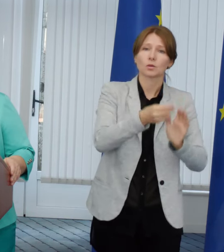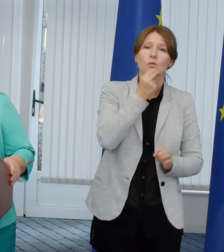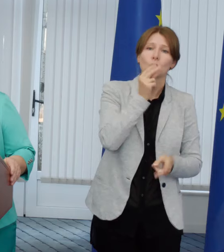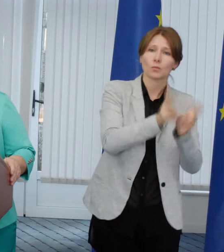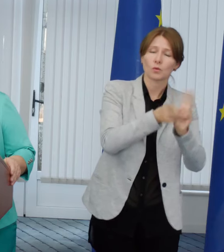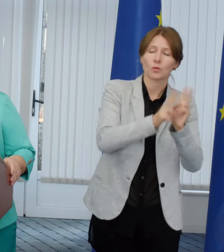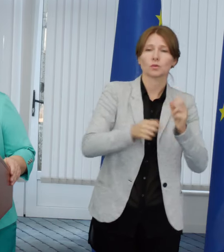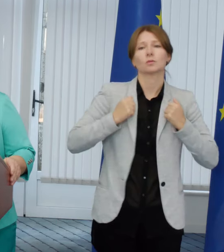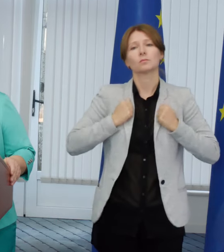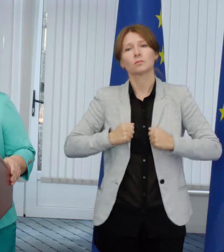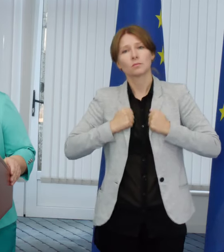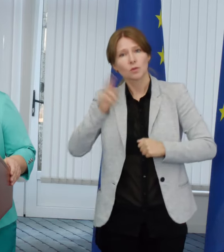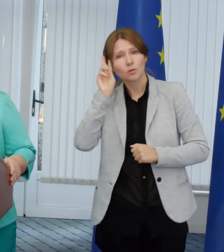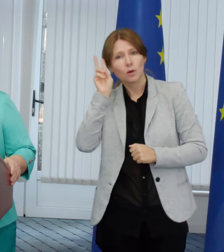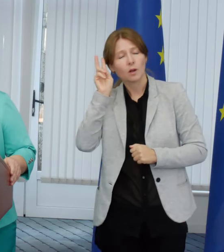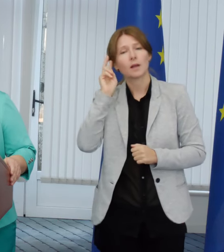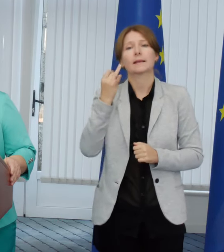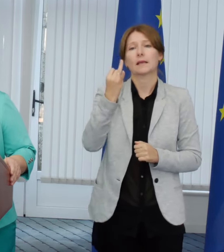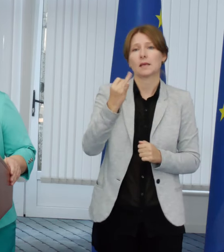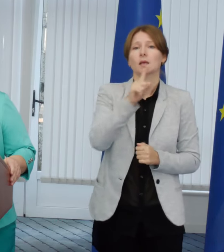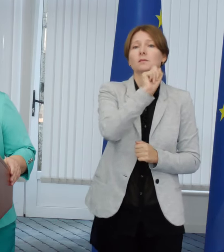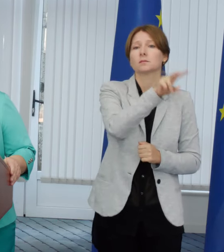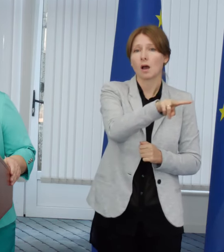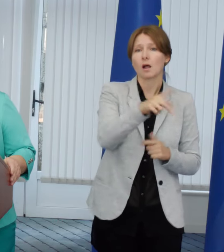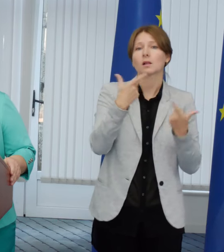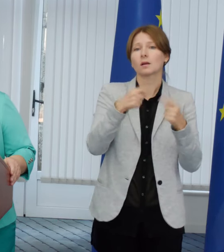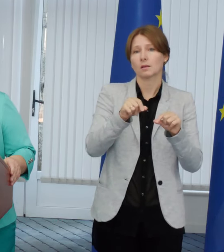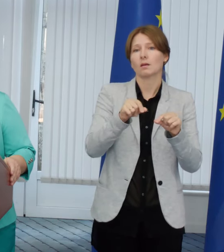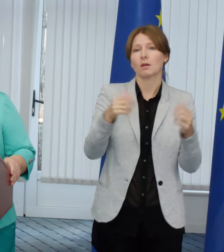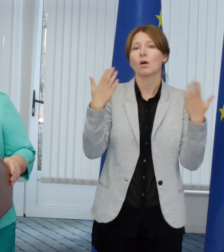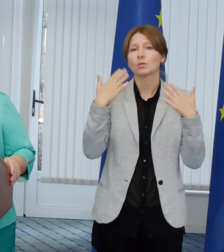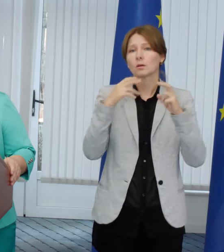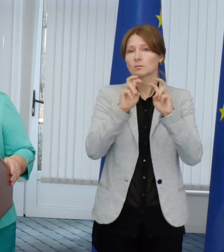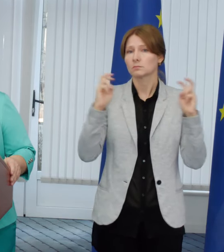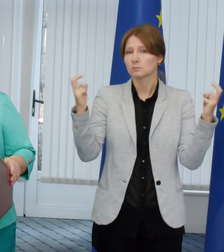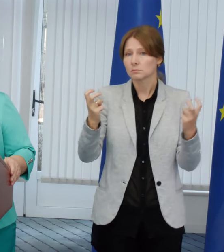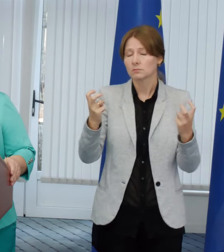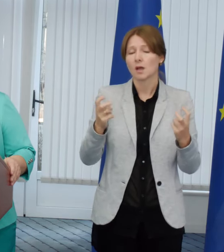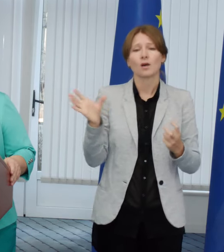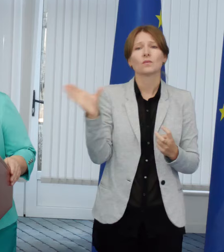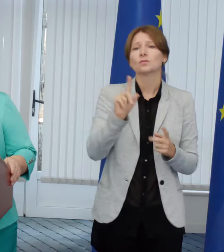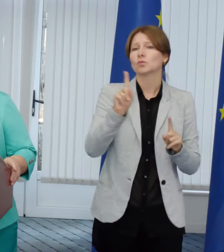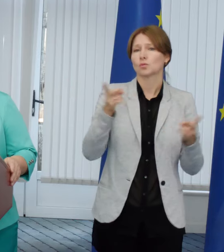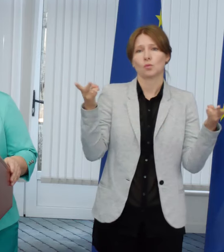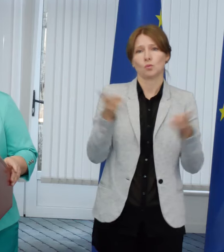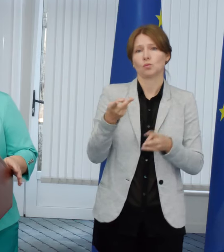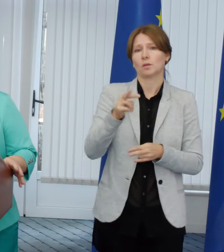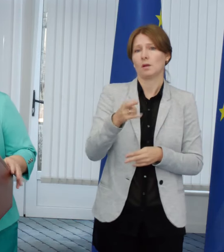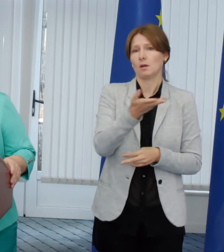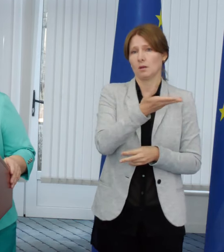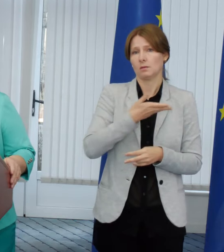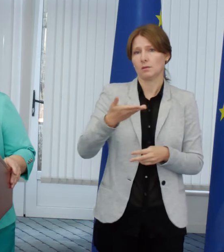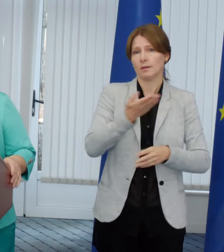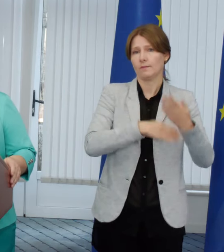alimentare, sălile de mese, deci tot ce avem necesarul. Grație